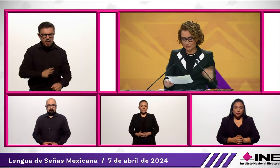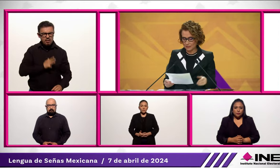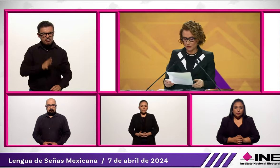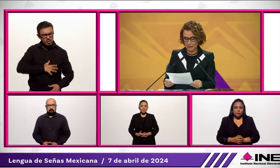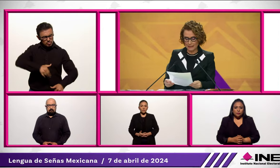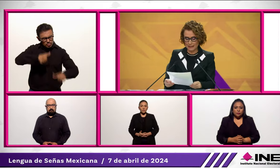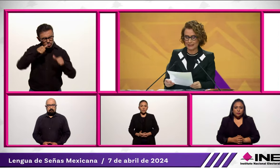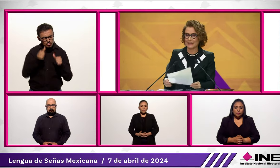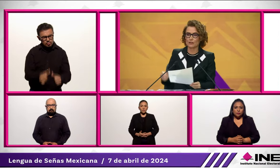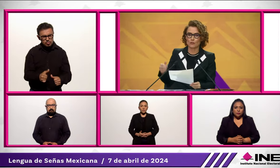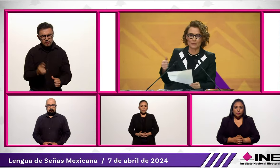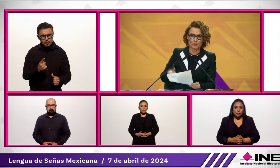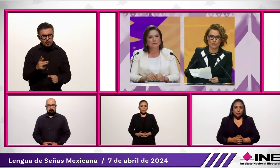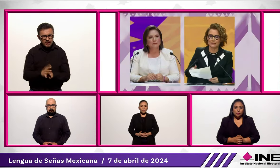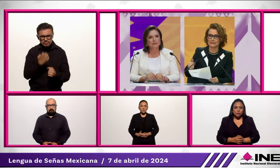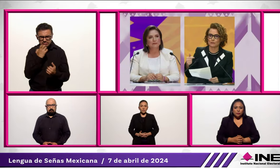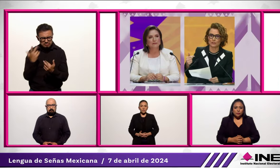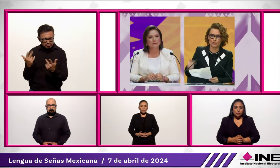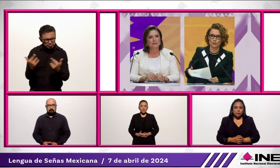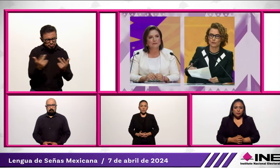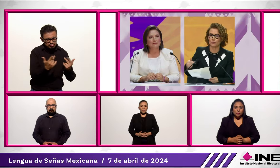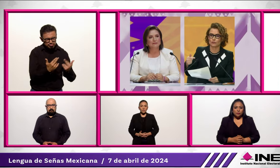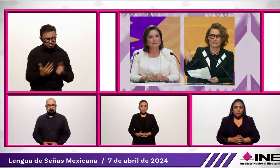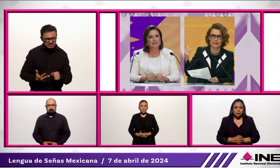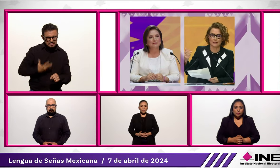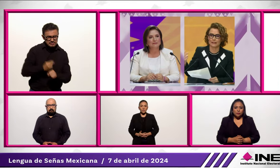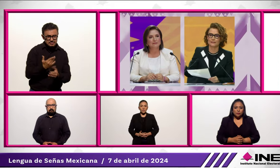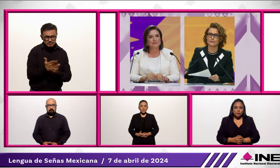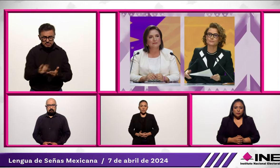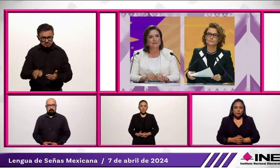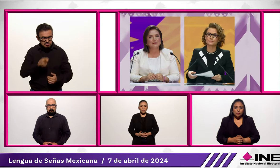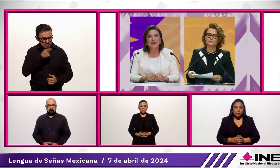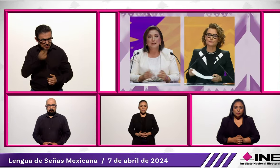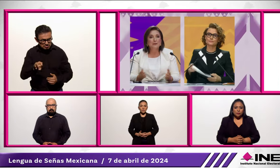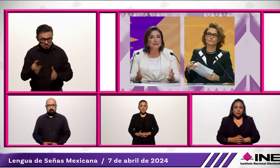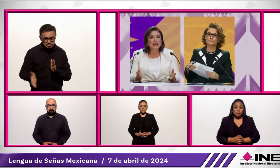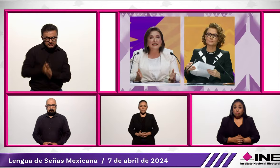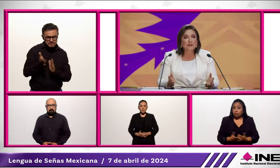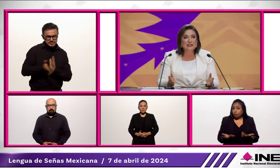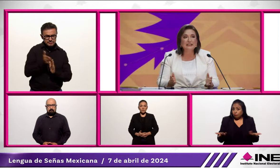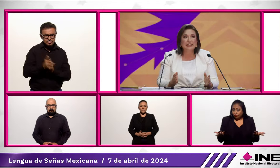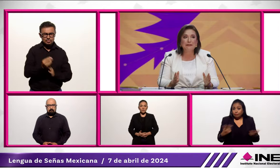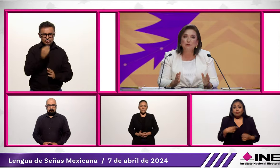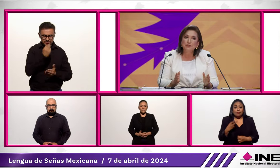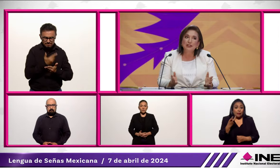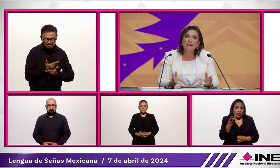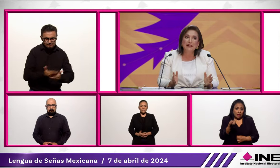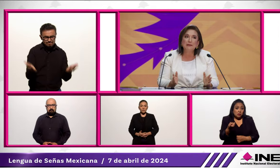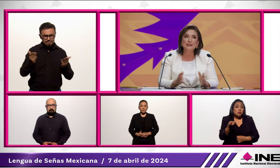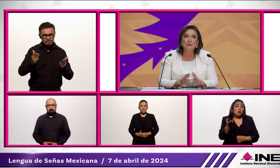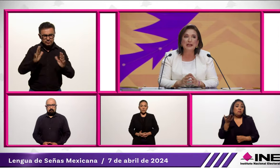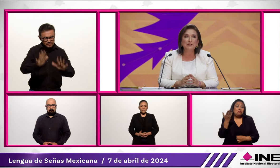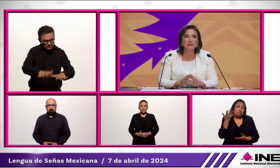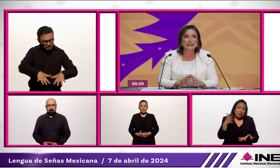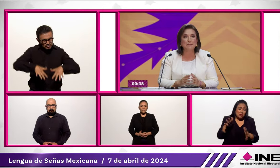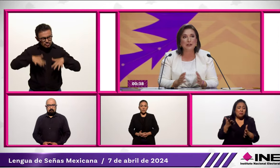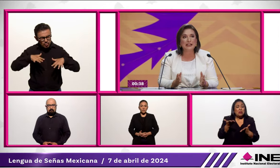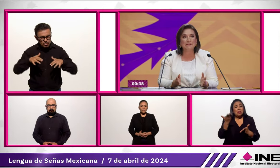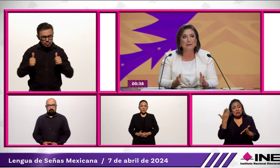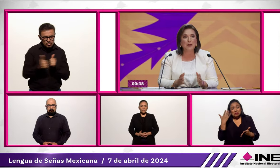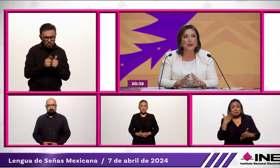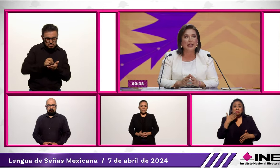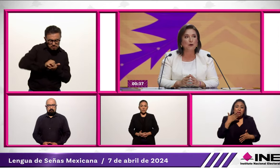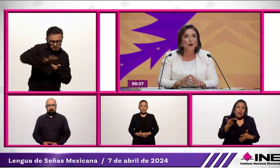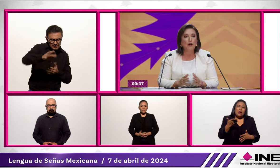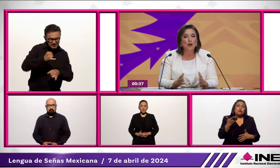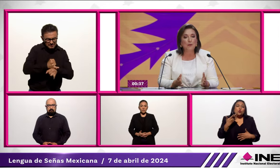Aquí mencionan agregar comedores, auditorios, internet. Pues una de las cosas que funcionaban más o menos, que se podían